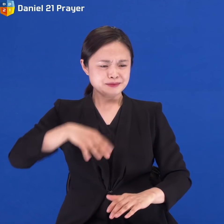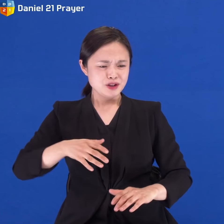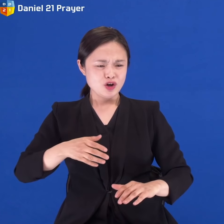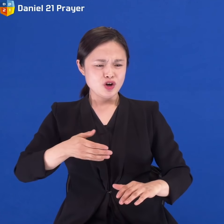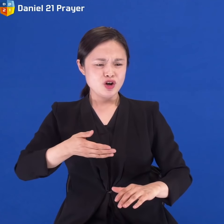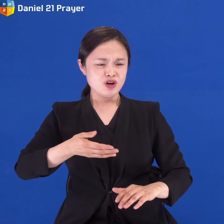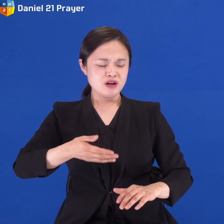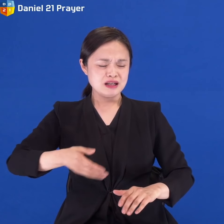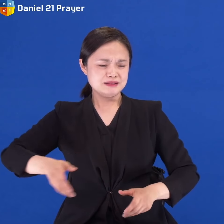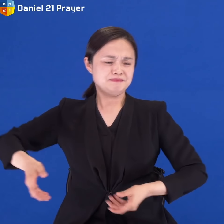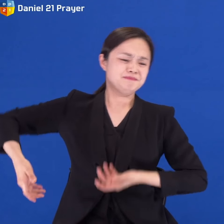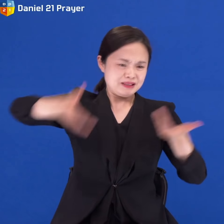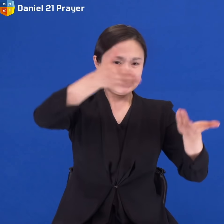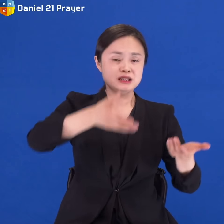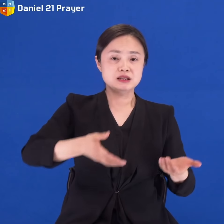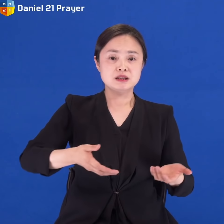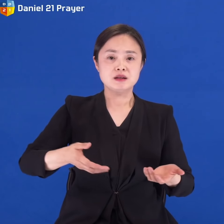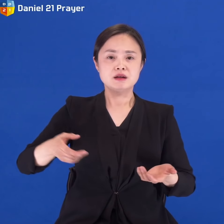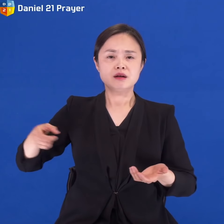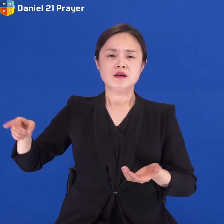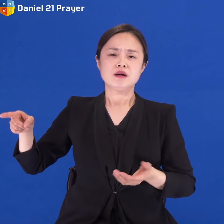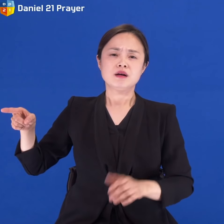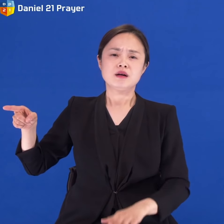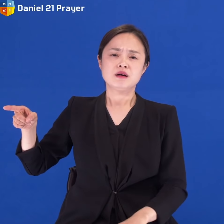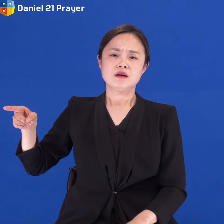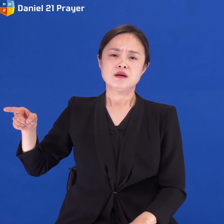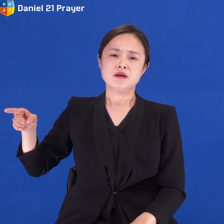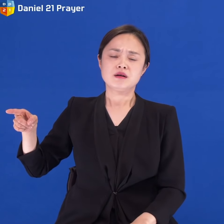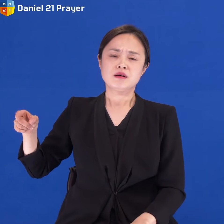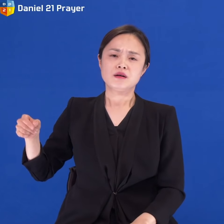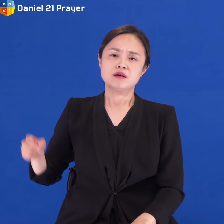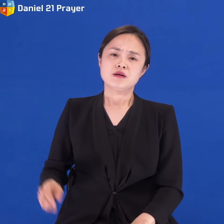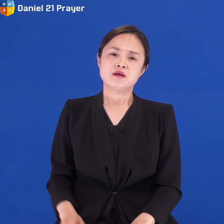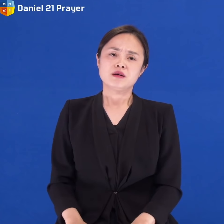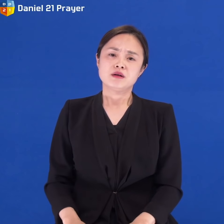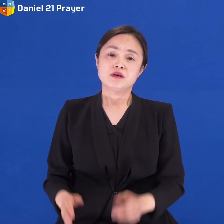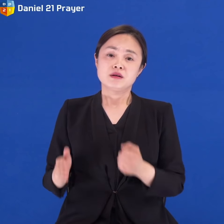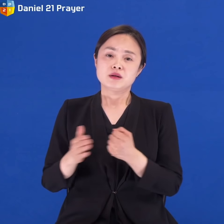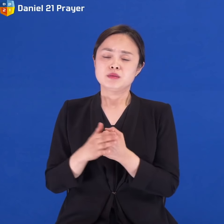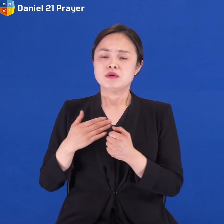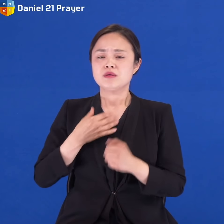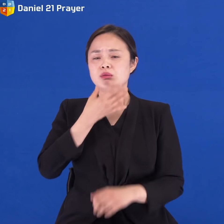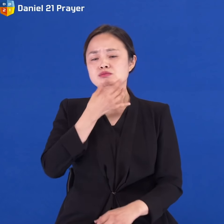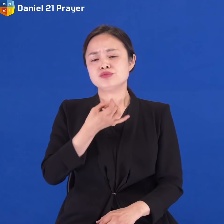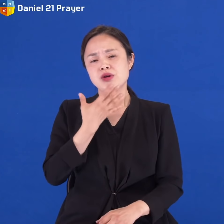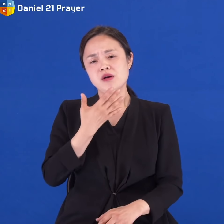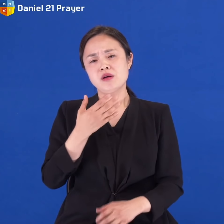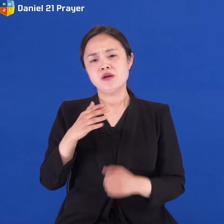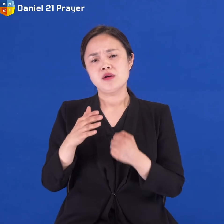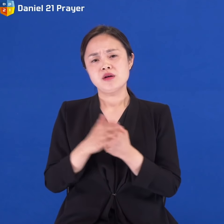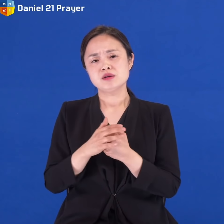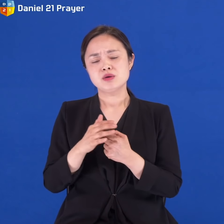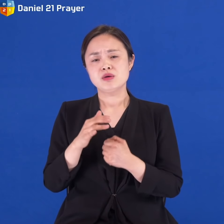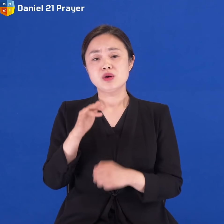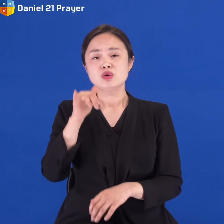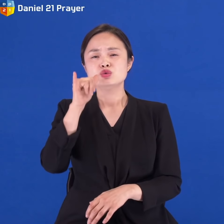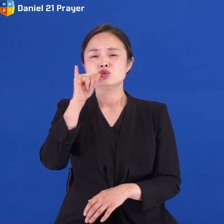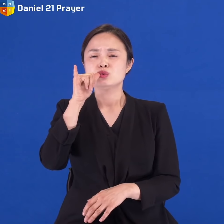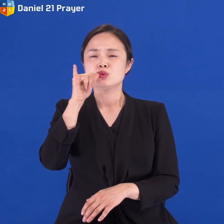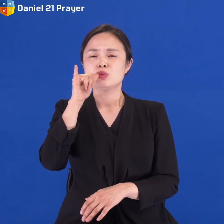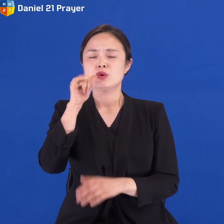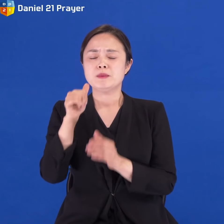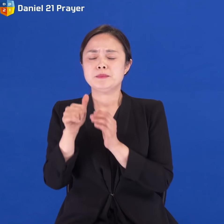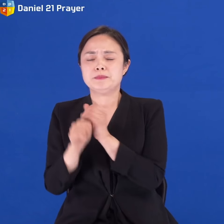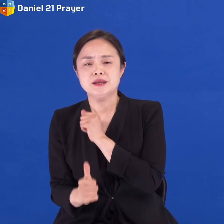점점점 더 중독으로 빠져들기 시작했습니다. 세 번째 제가 선택한 것은 쇼핑 중독입니다.